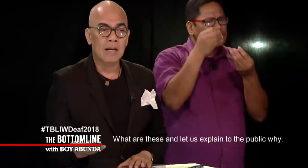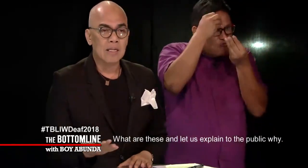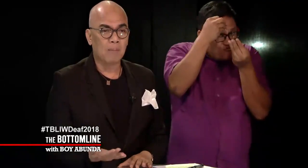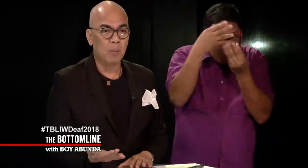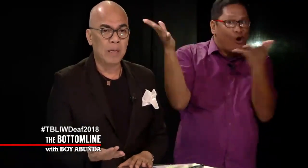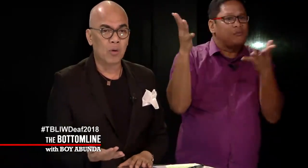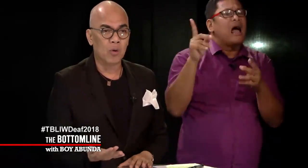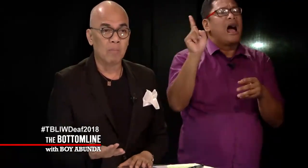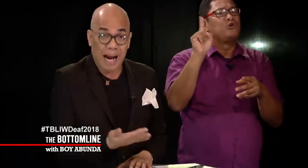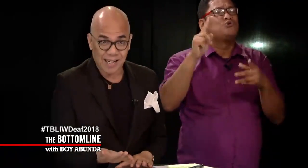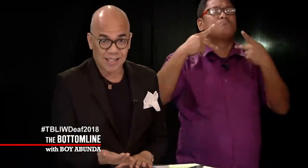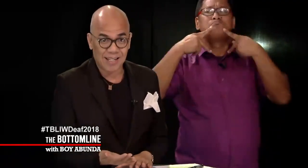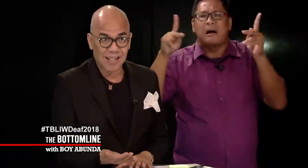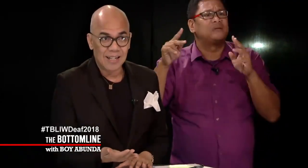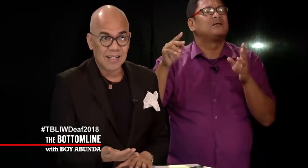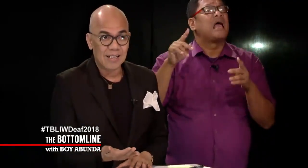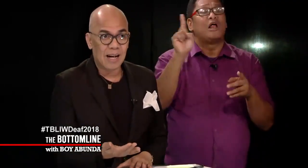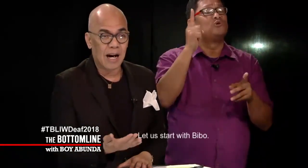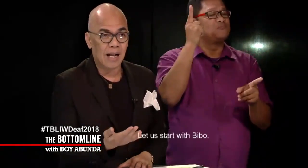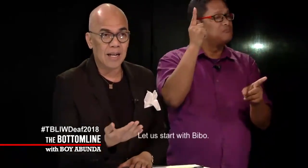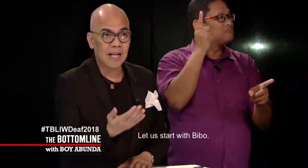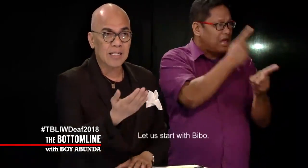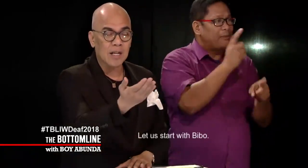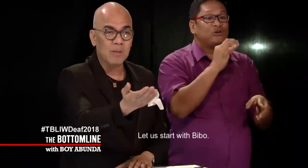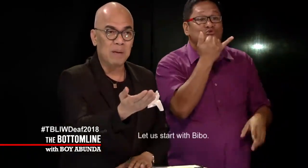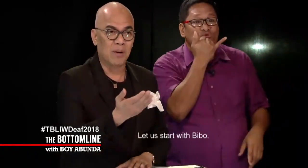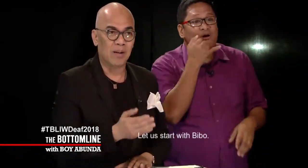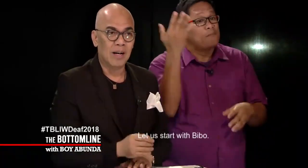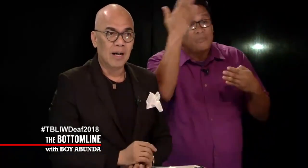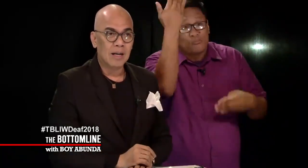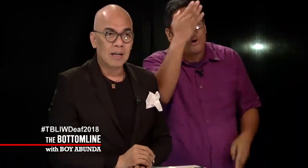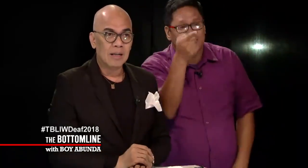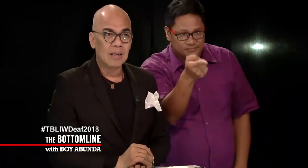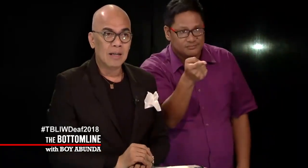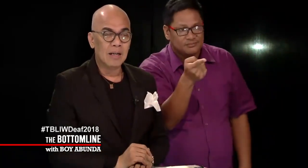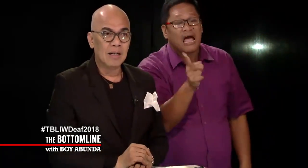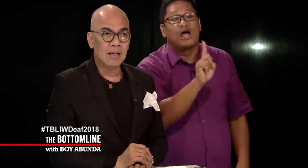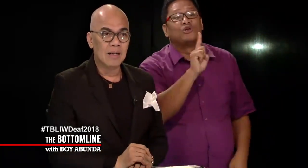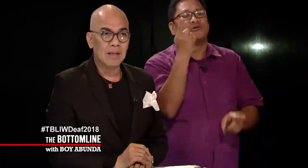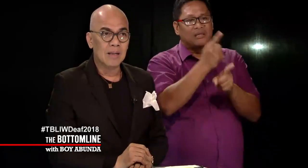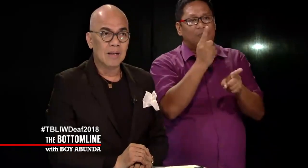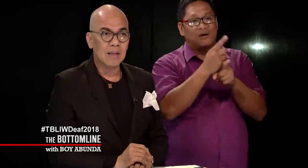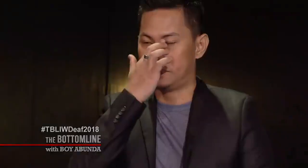natin sa publiko kung bakit. Let's start with BIBO.